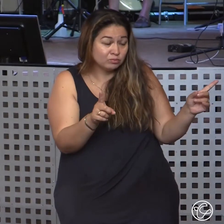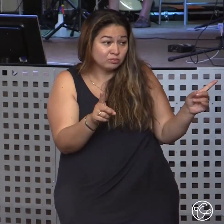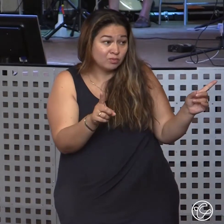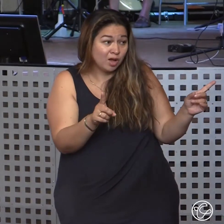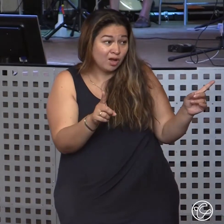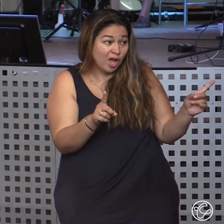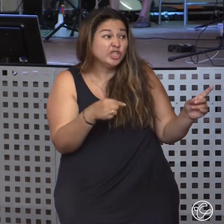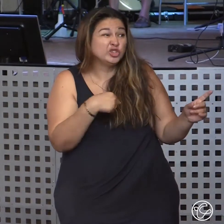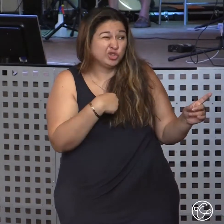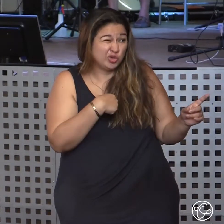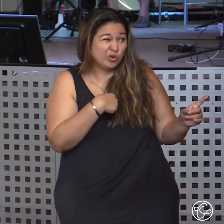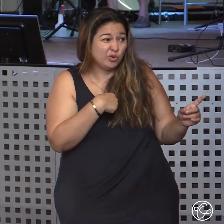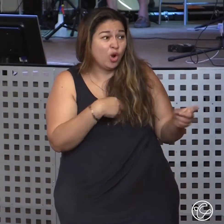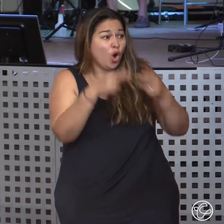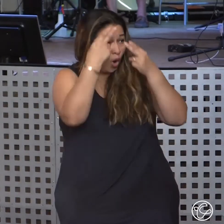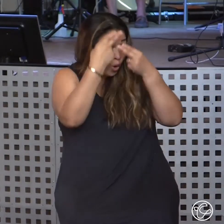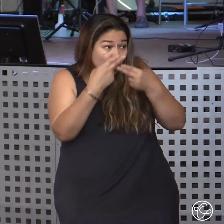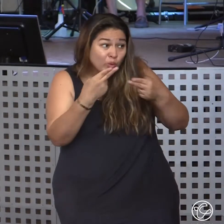honro a mi Padre.